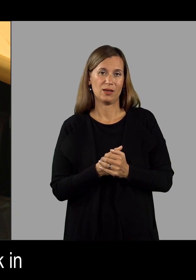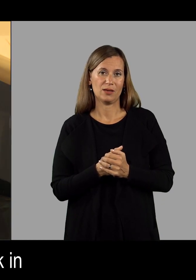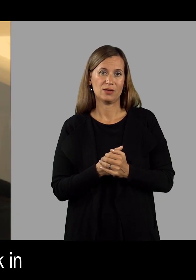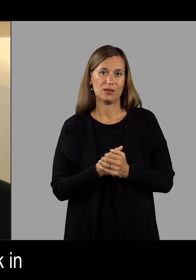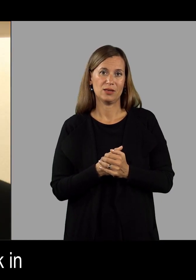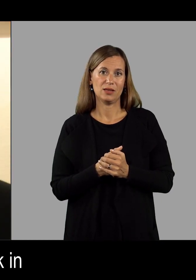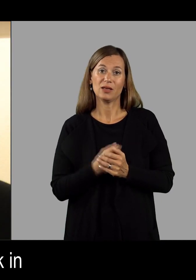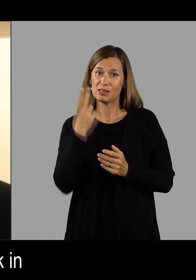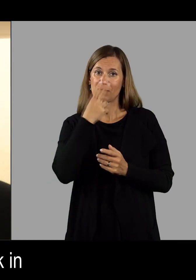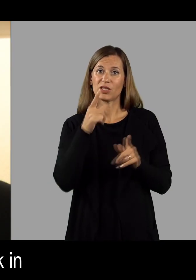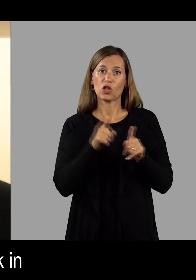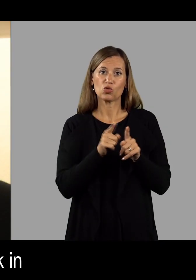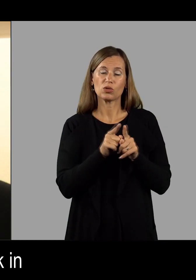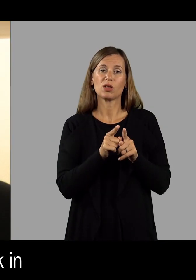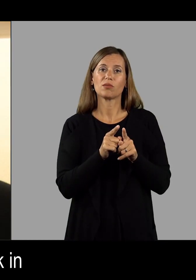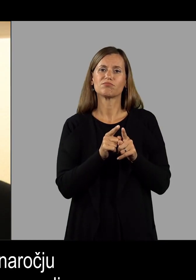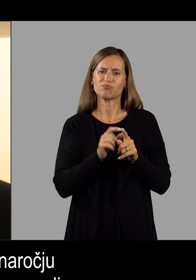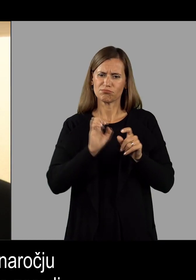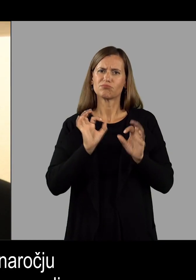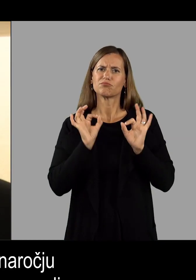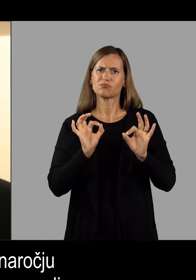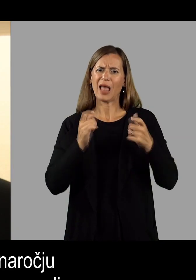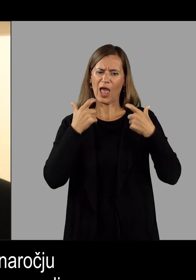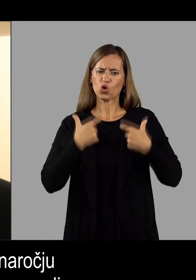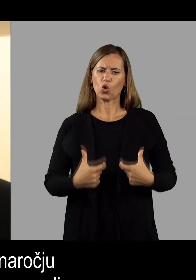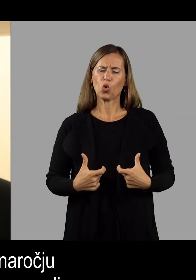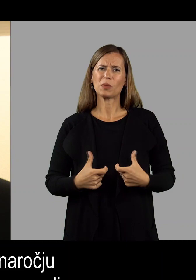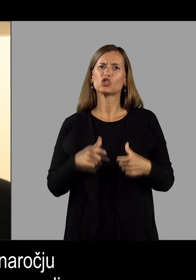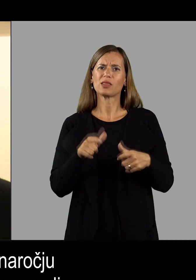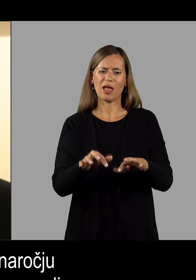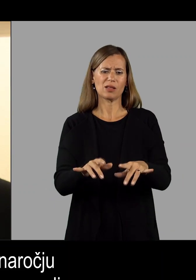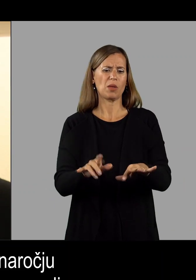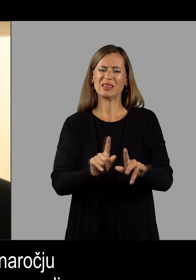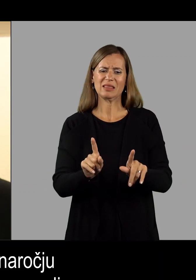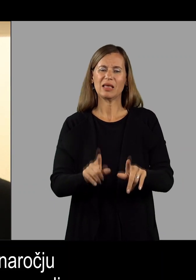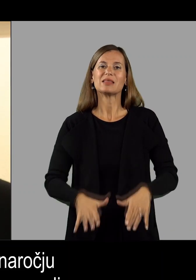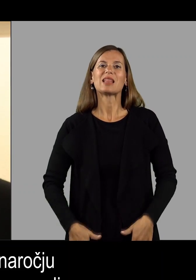kombinira različne zloge in to mu omogoča, da hitro